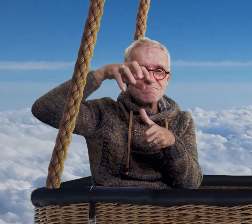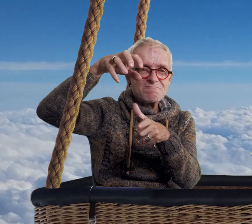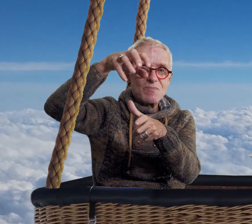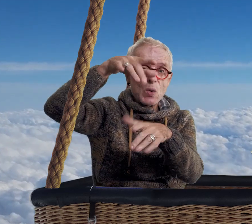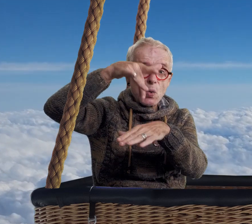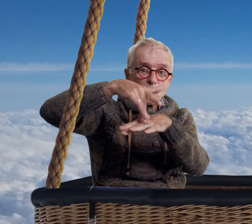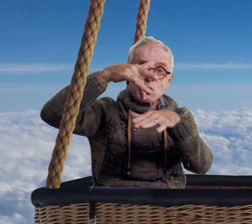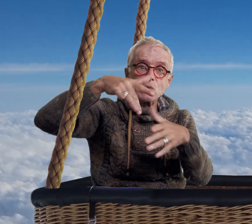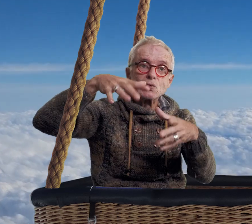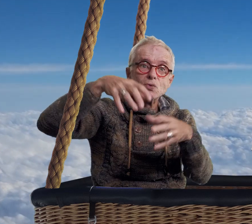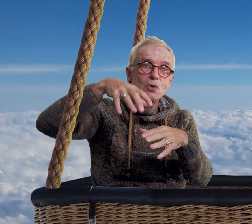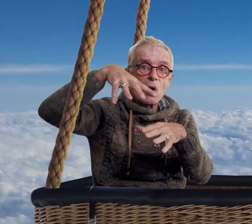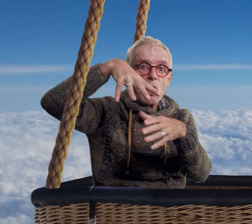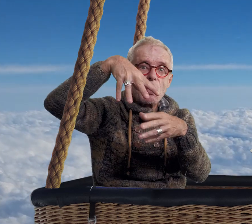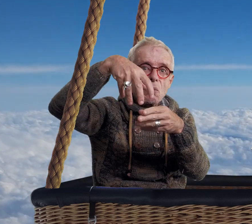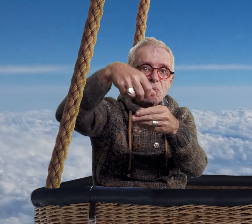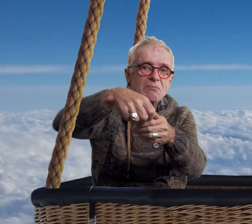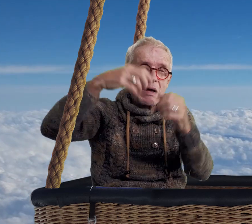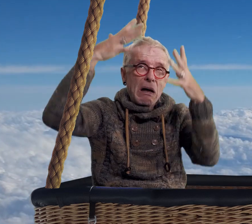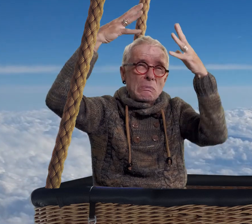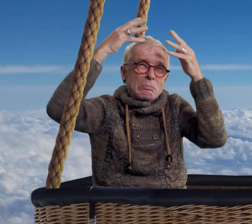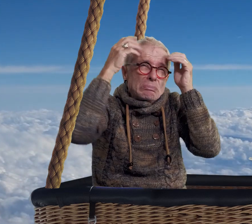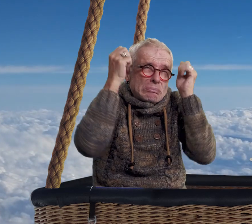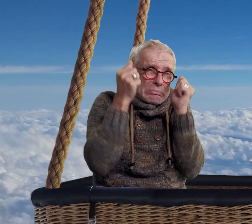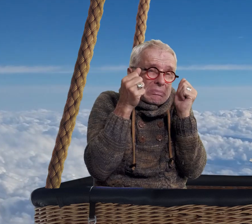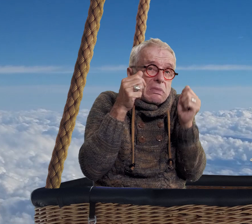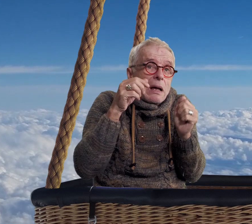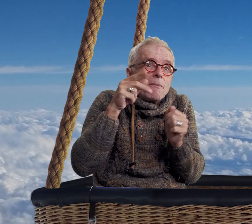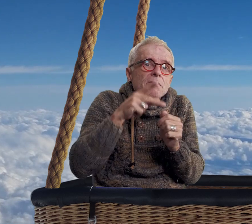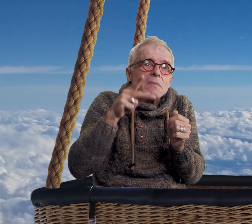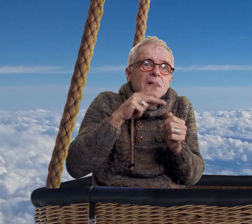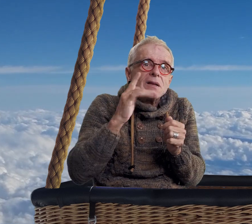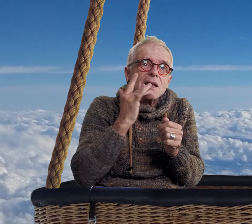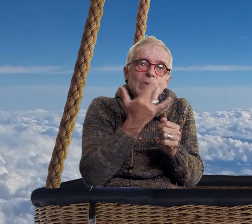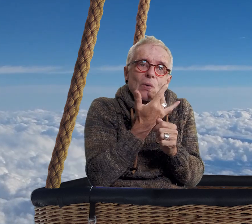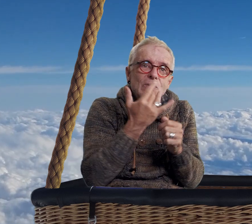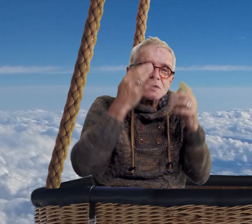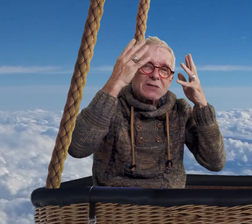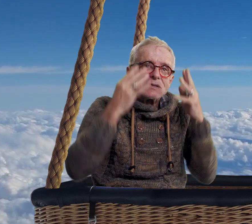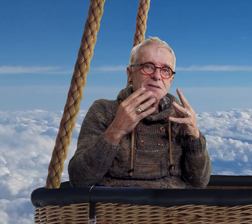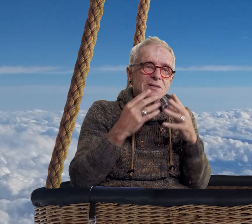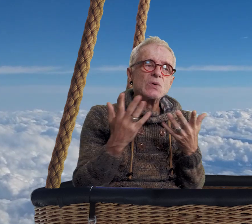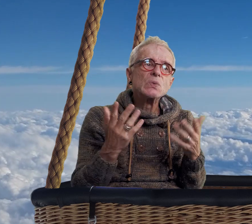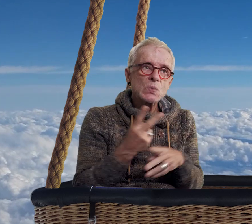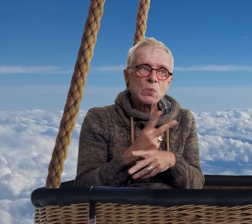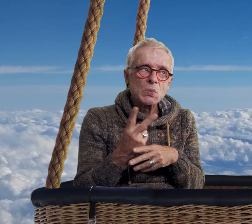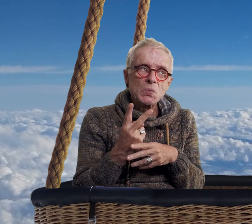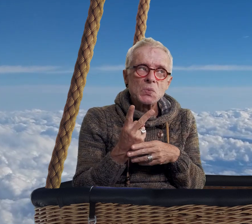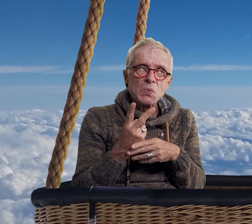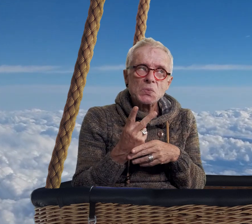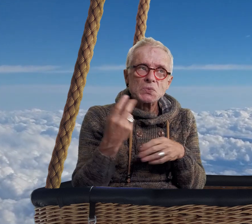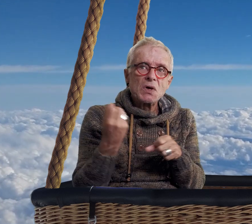s'affaissa et ensevelit quelques instants sous ses plis pilâtres des rosiers. Fâcheux présage, dis-je,